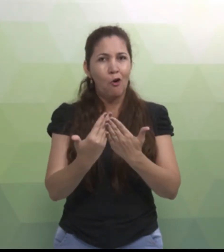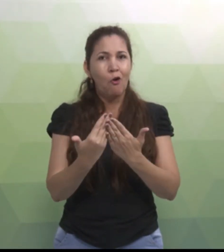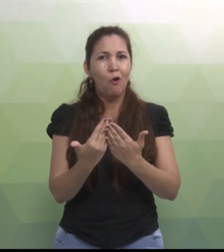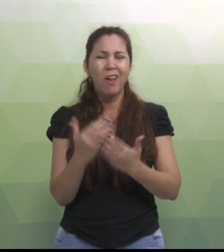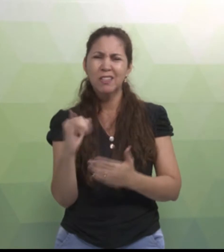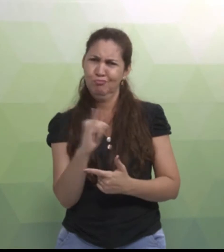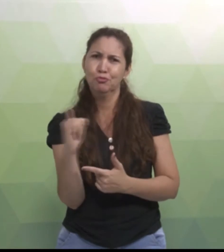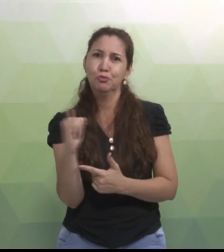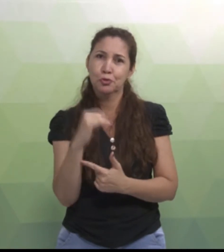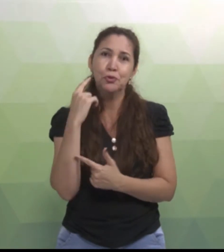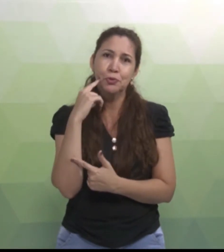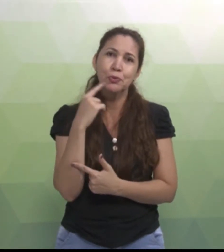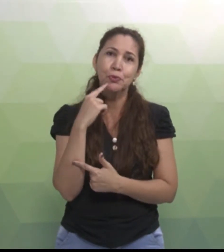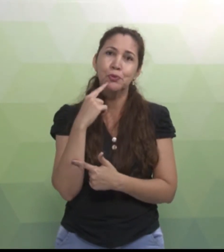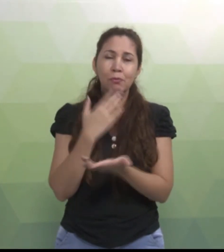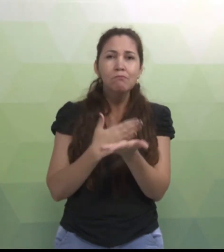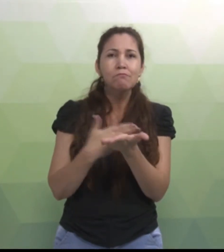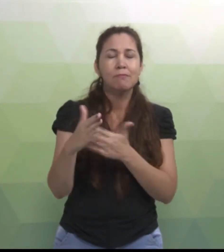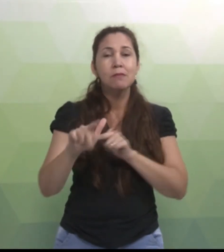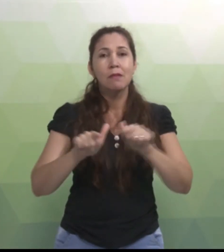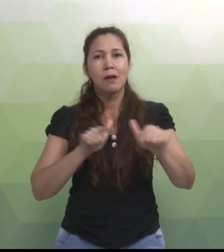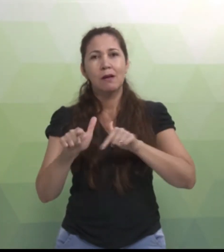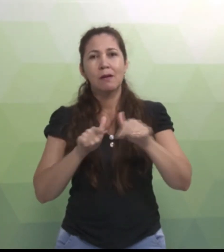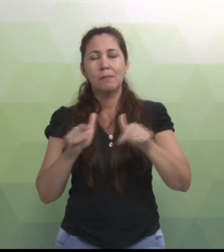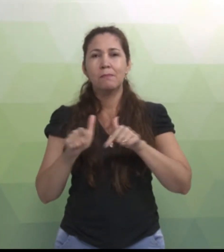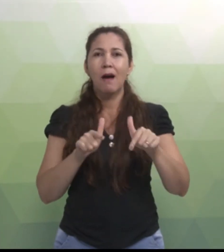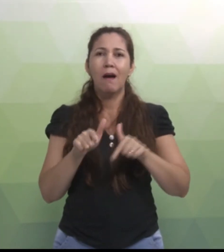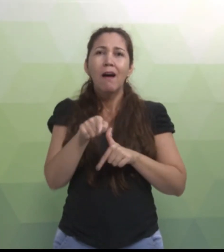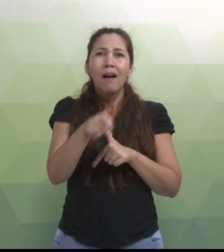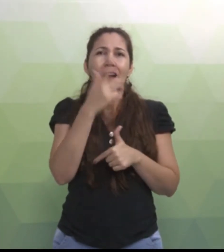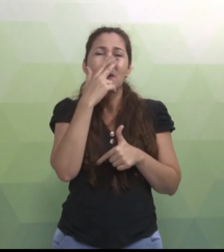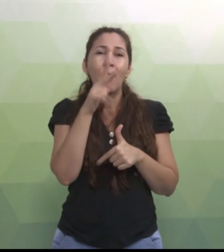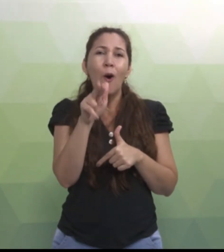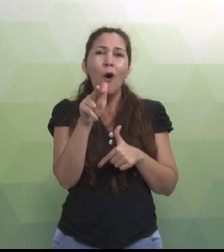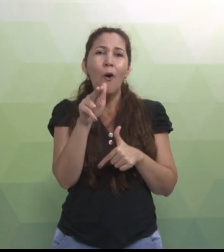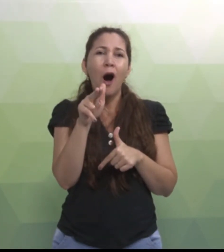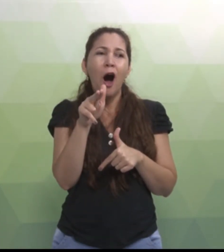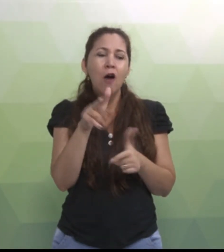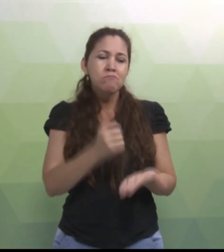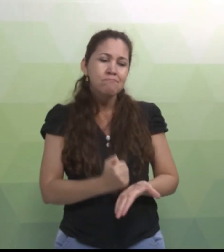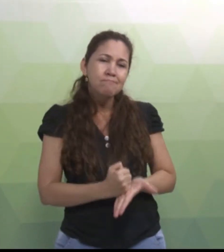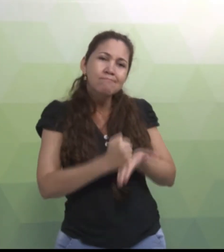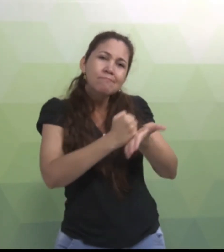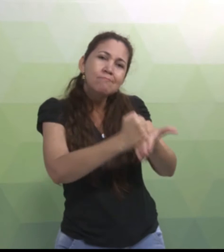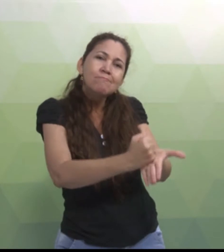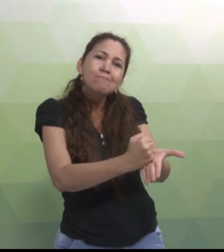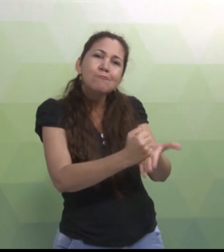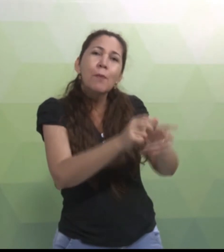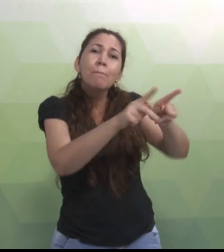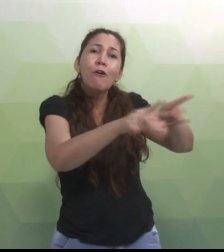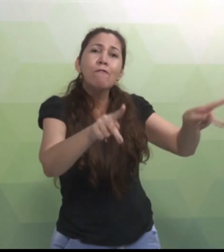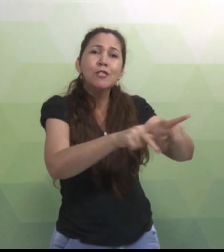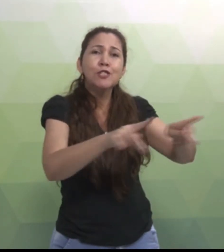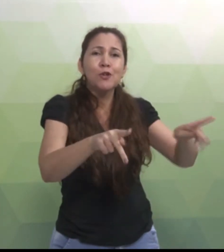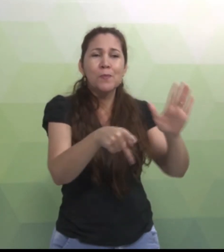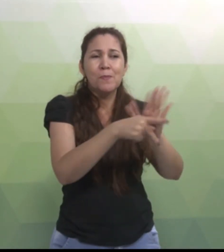ele começa a trabalhar como instrutor surdo, ele é como um apoio